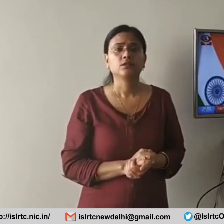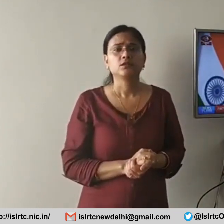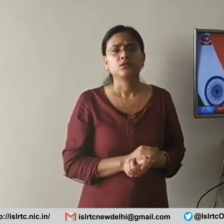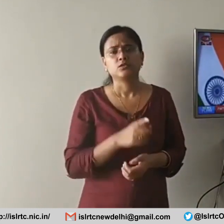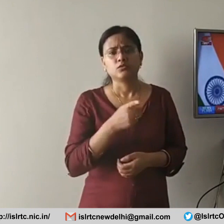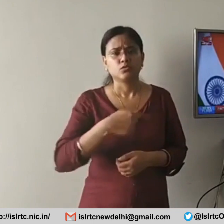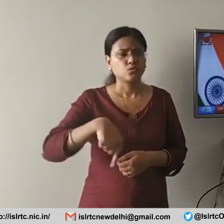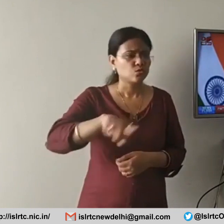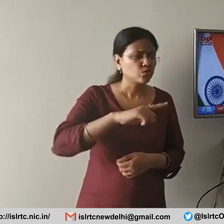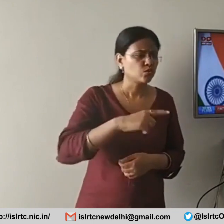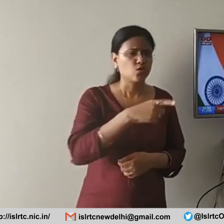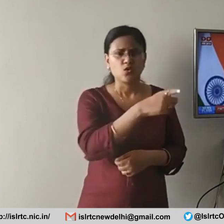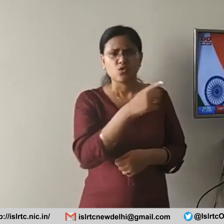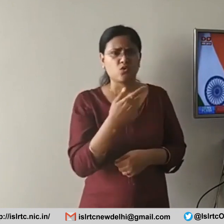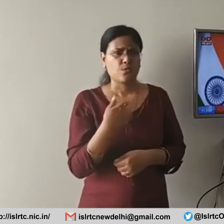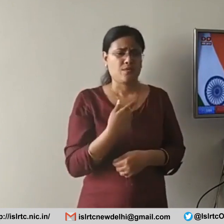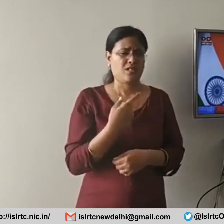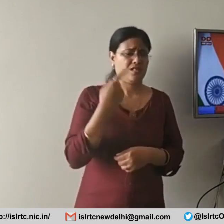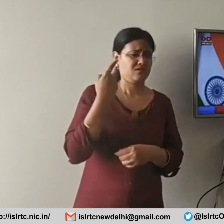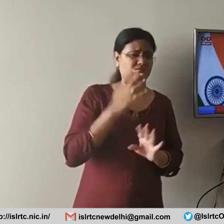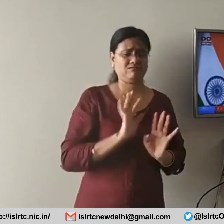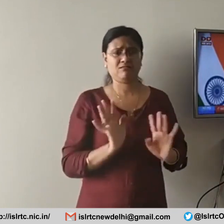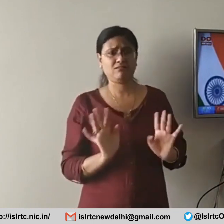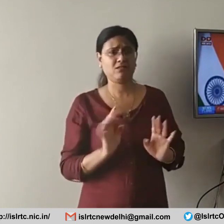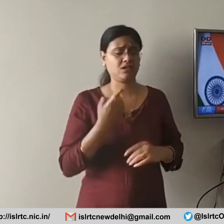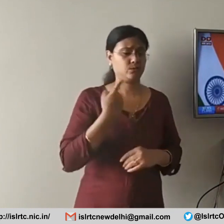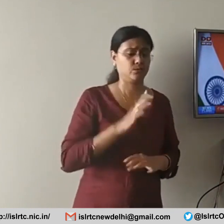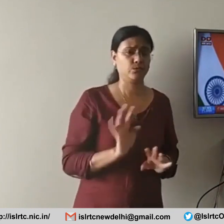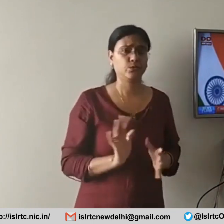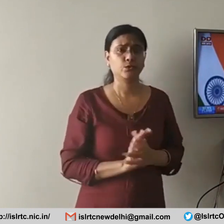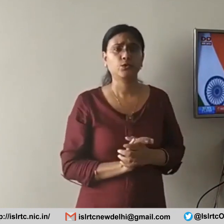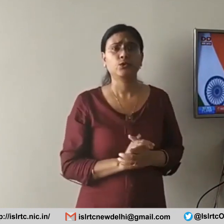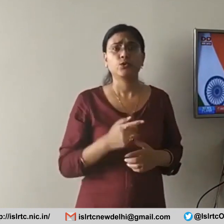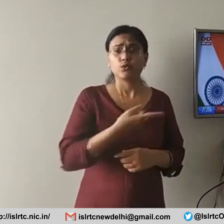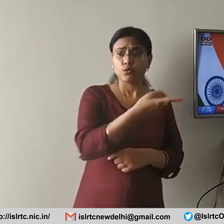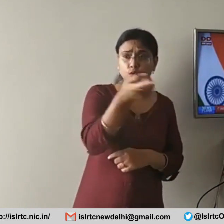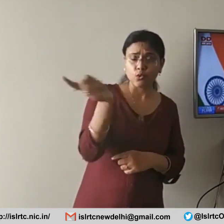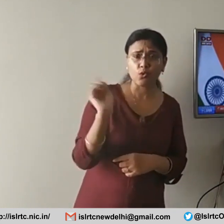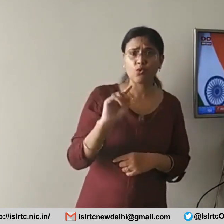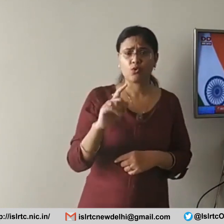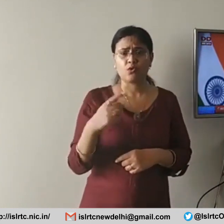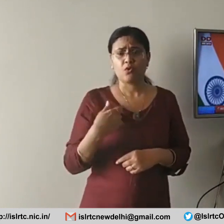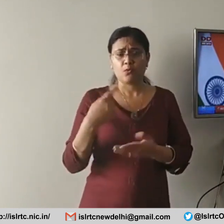खुद कोई लापरवाही करनी है और न ही किसी और को